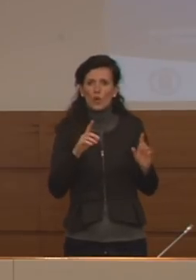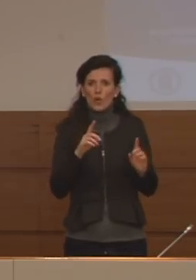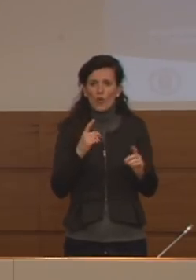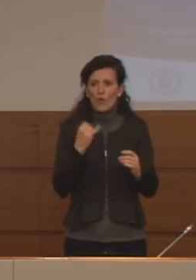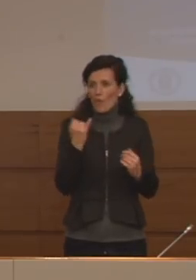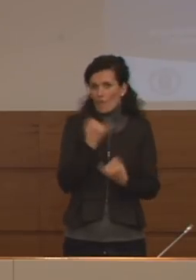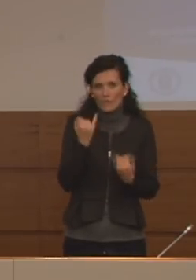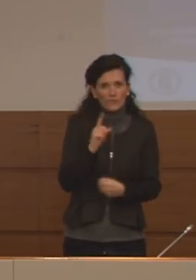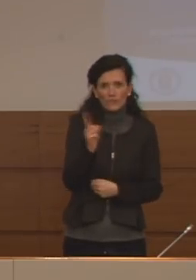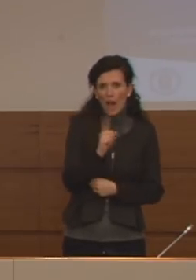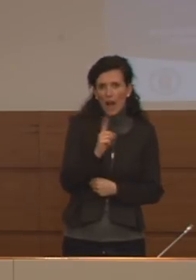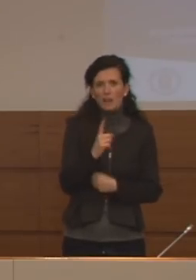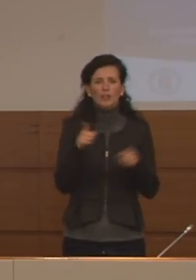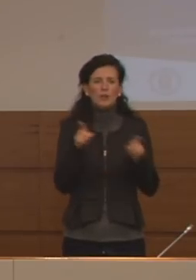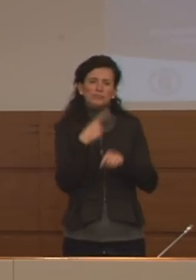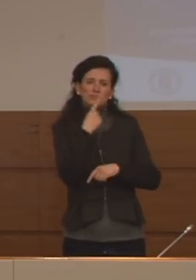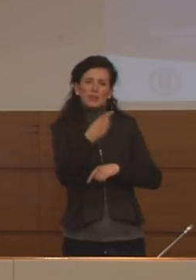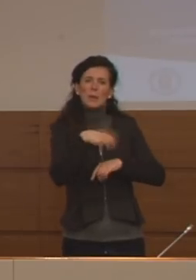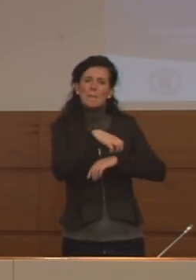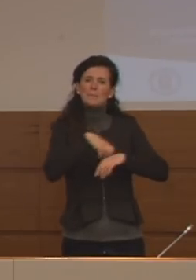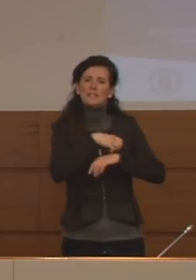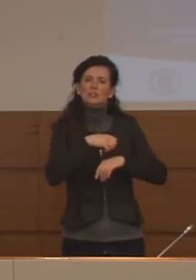ministro dadone